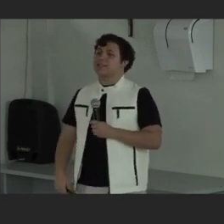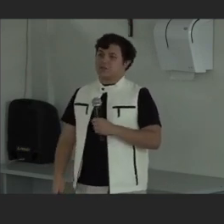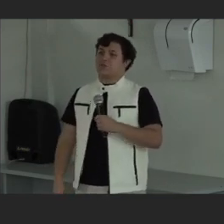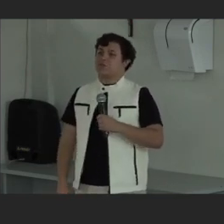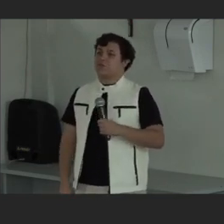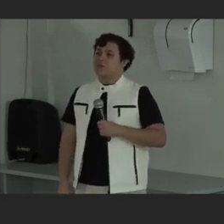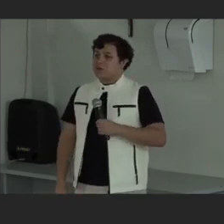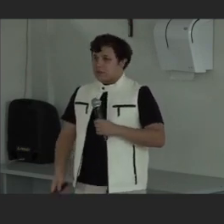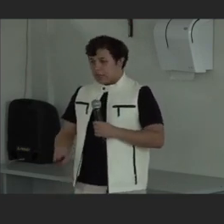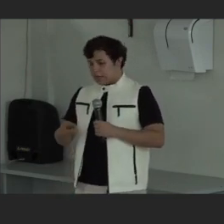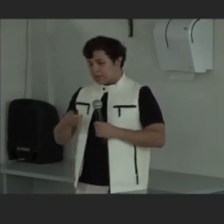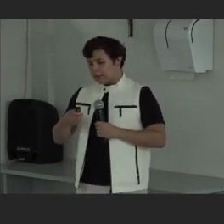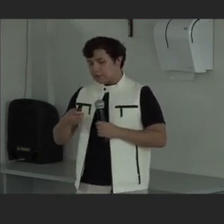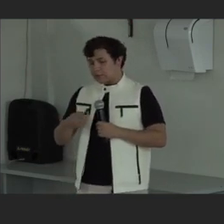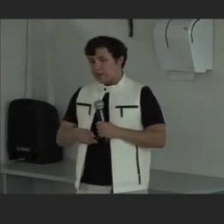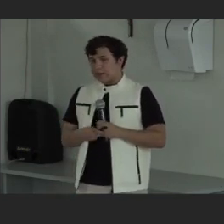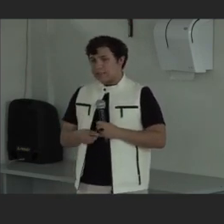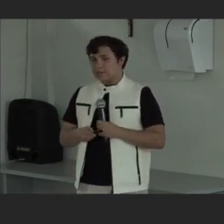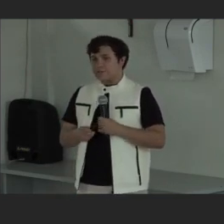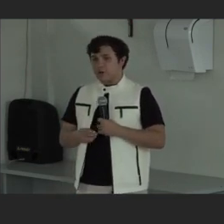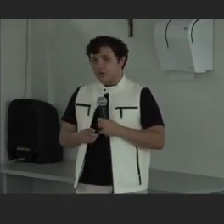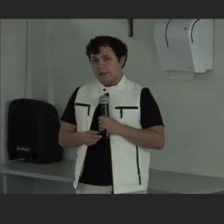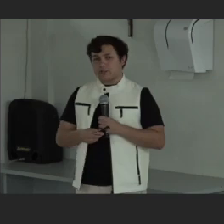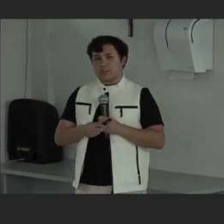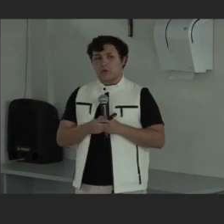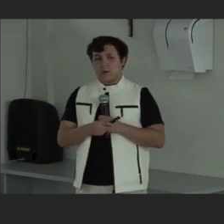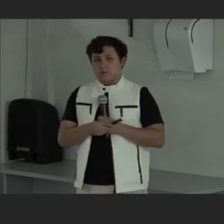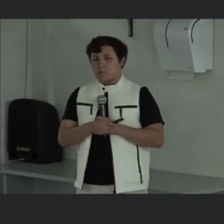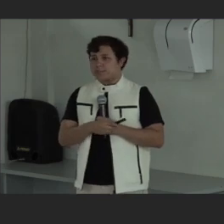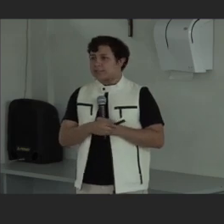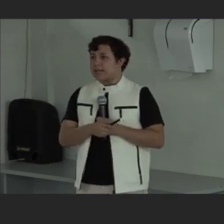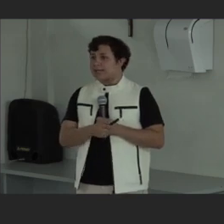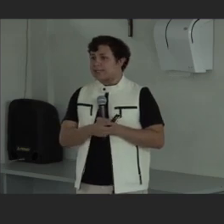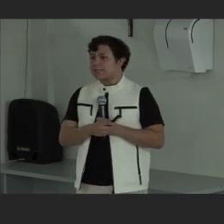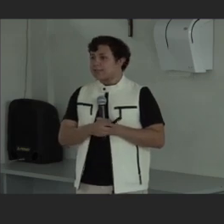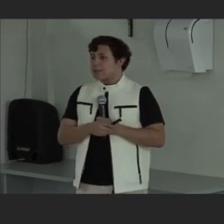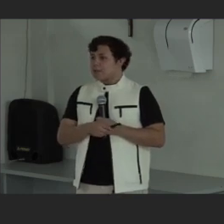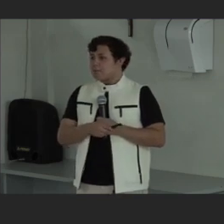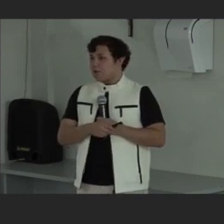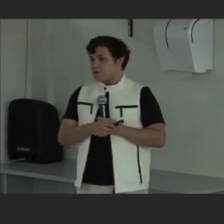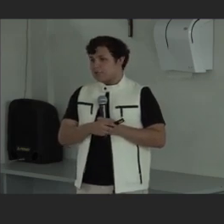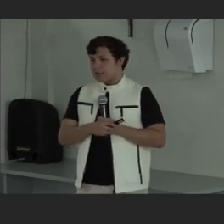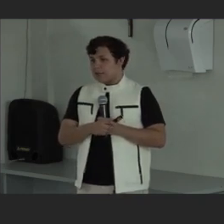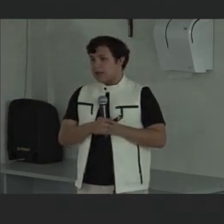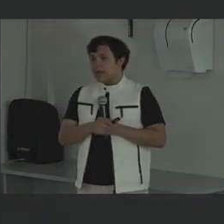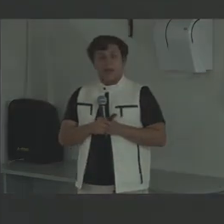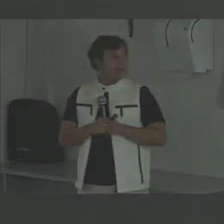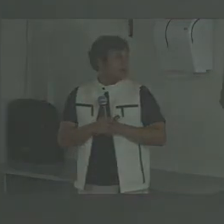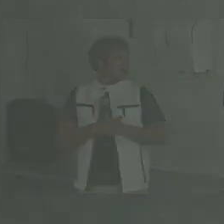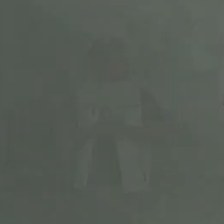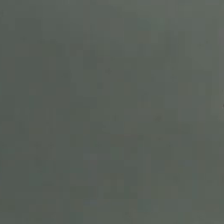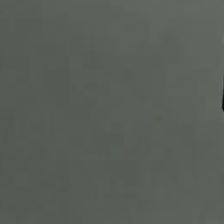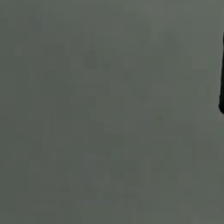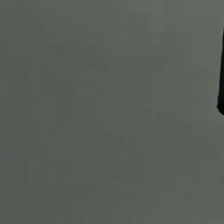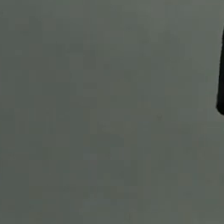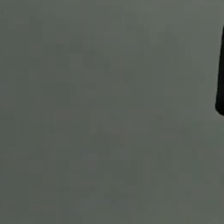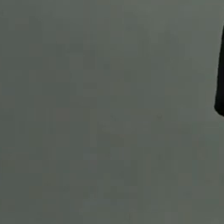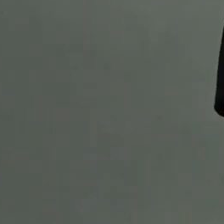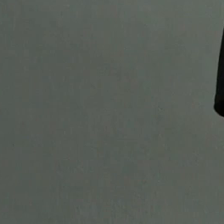esto. En esta cuestión del análisis fonológico, si tomamos porcentajes, podemos darle a todas las